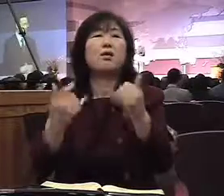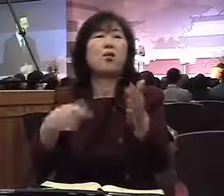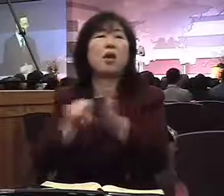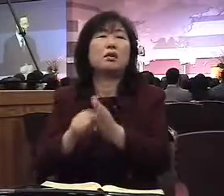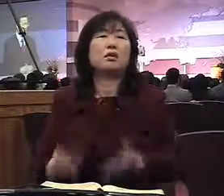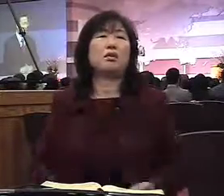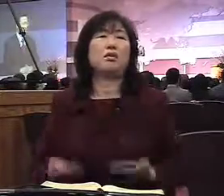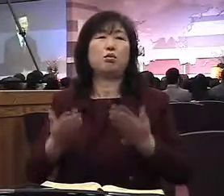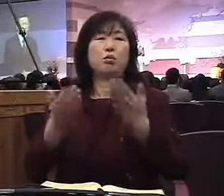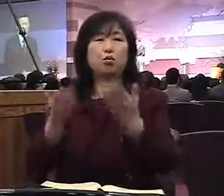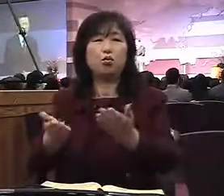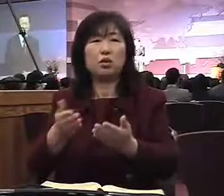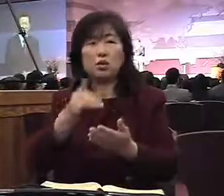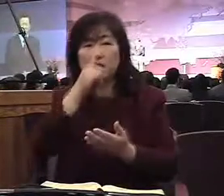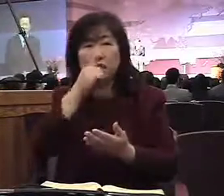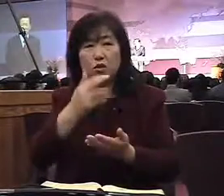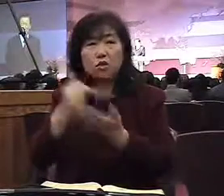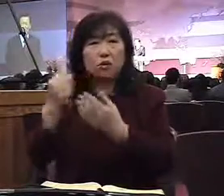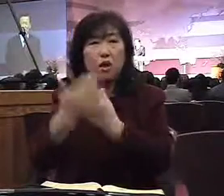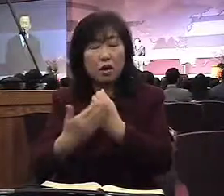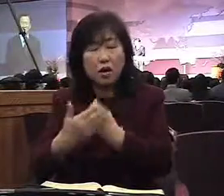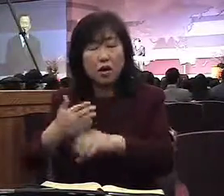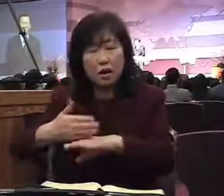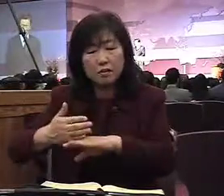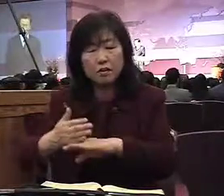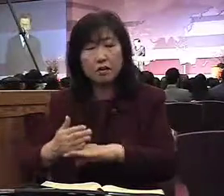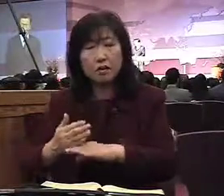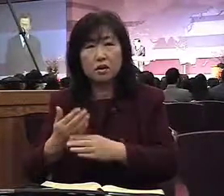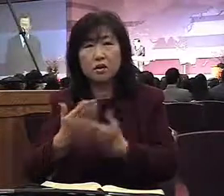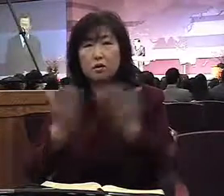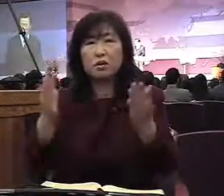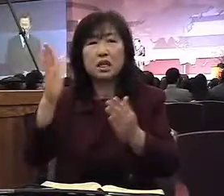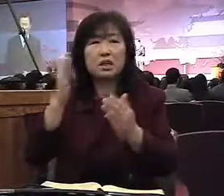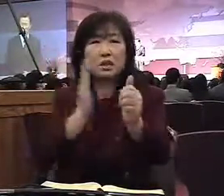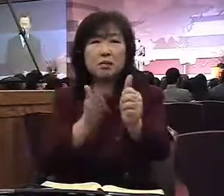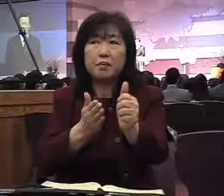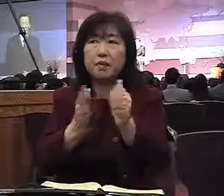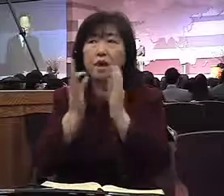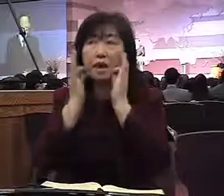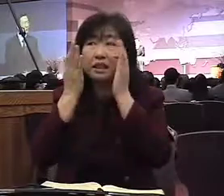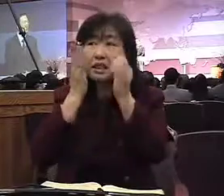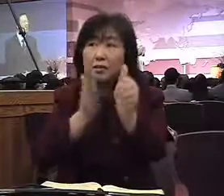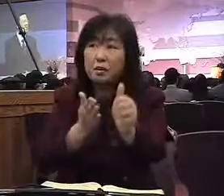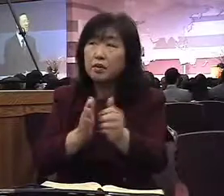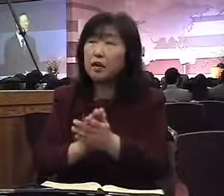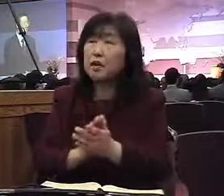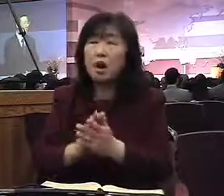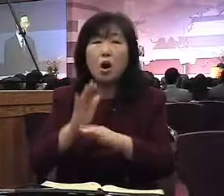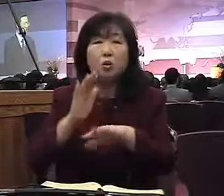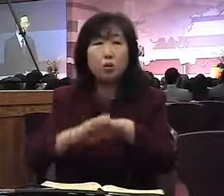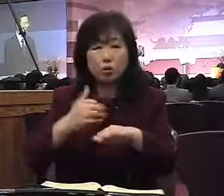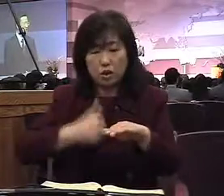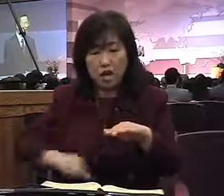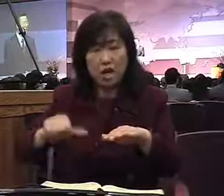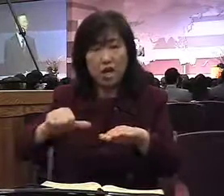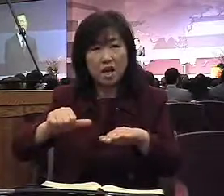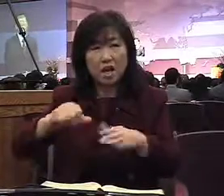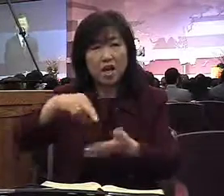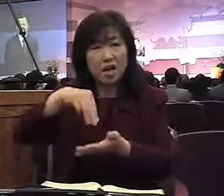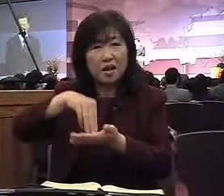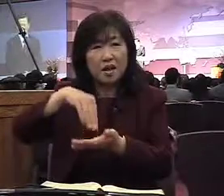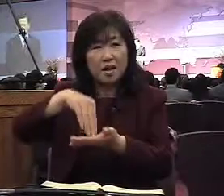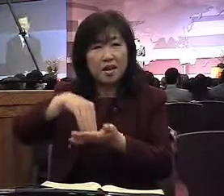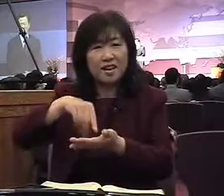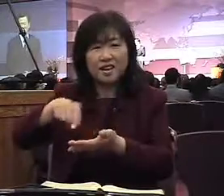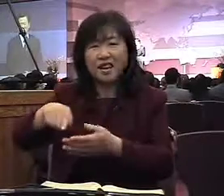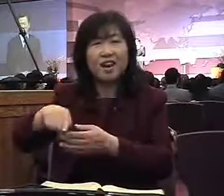내어주셨다고 했습니다. 그런 주님의 은혜에 감사하는 모두가 되시기를 간절히 바랍니다. 그러나 여러분 손자 입장에서 보면 걔는